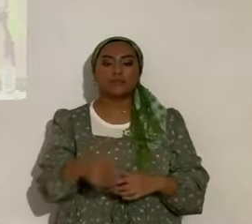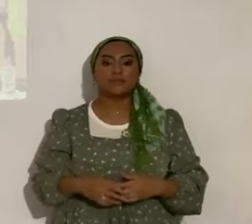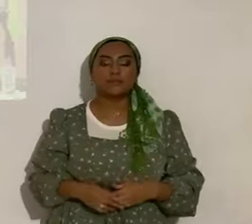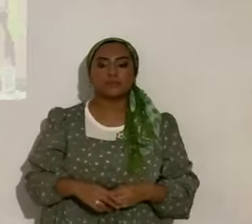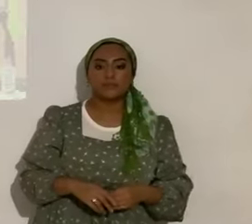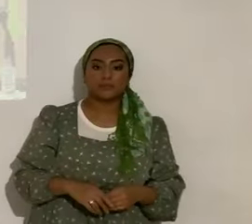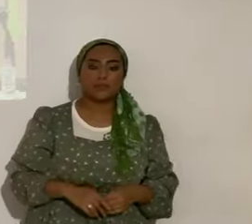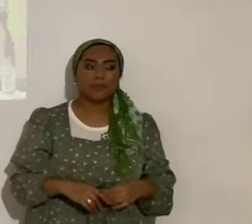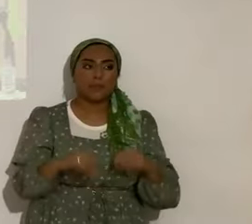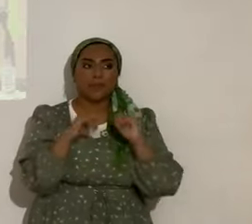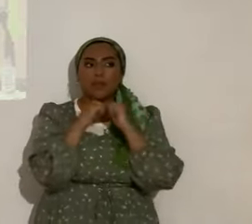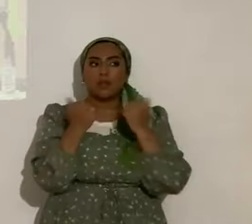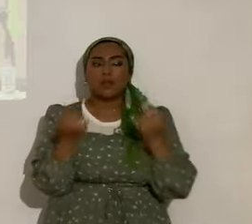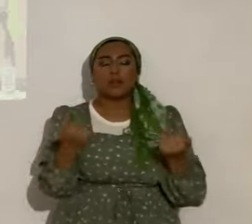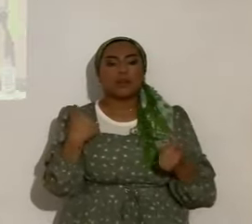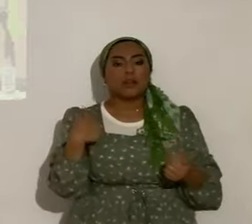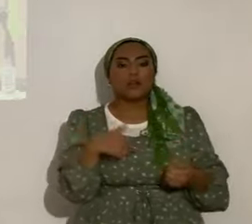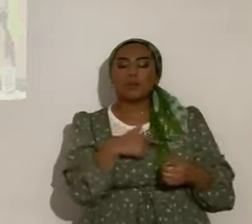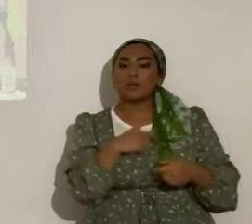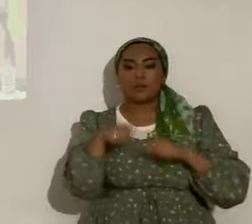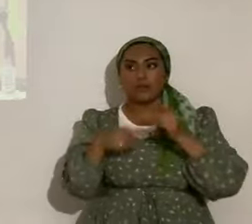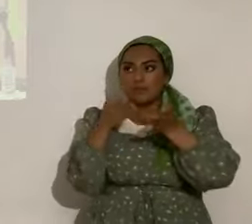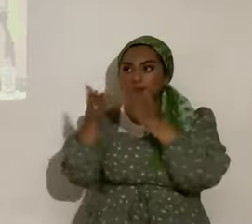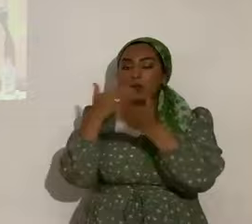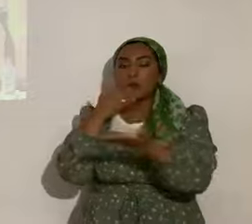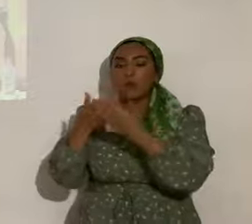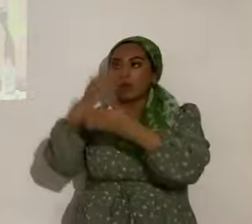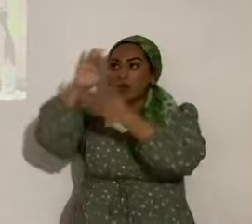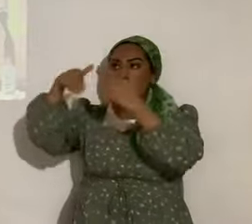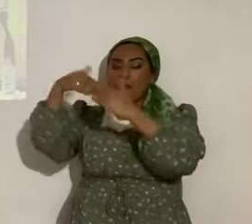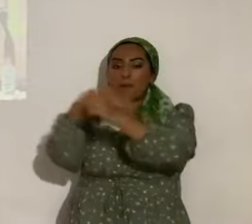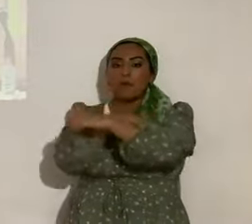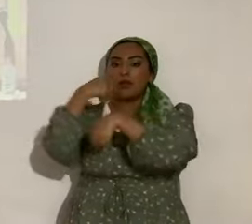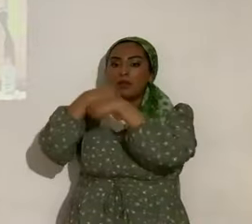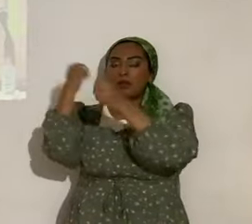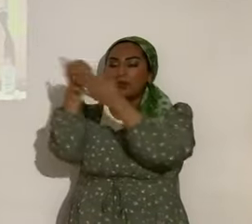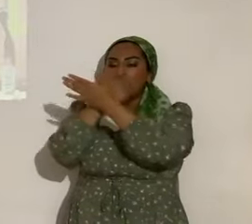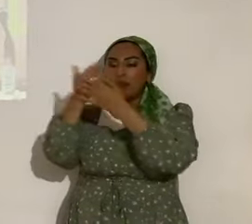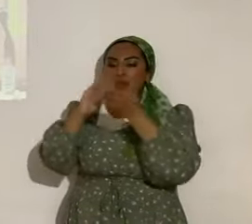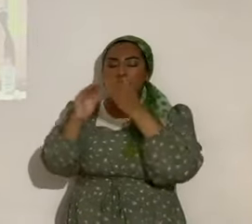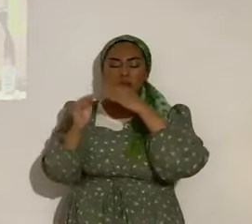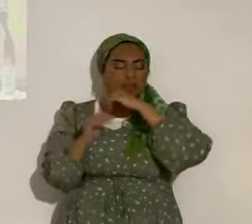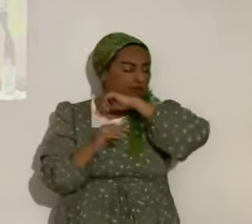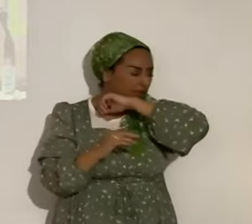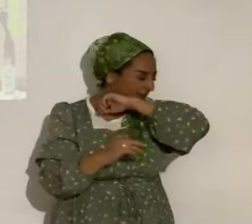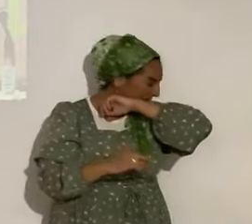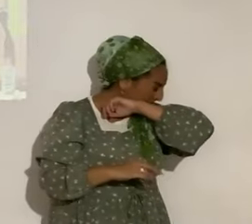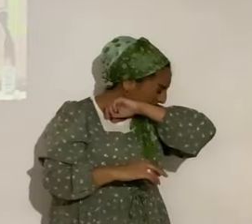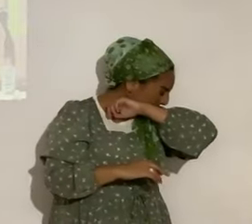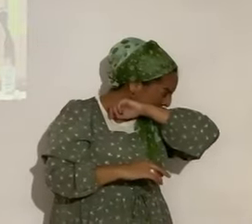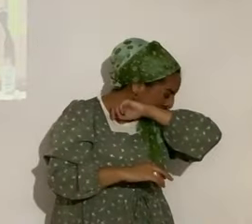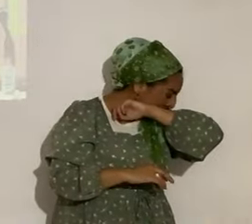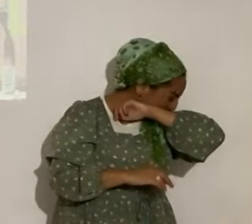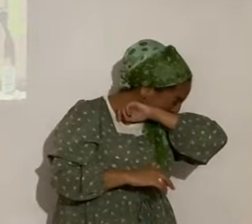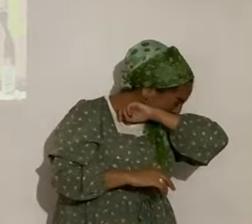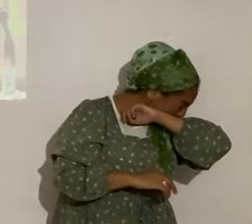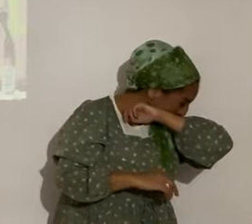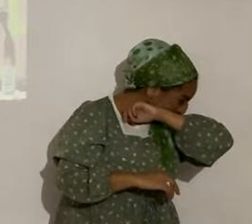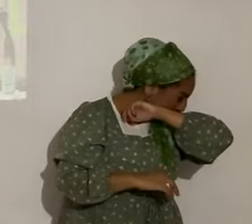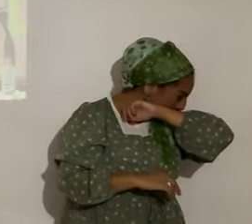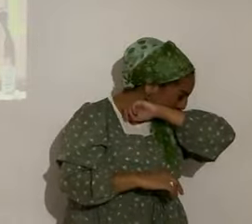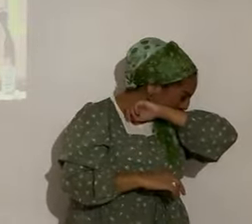Entonces, ¿cómo es posible que nosotros no podamos servirle bien al Todopoderoso, al que hizo todo esto que estoy explicando, para llegar con